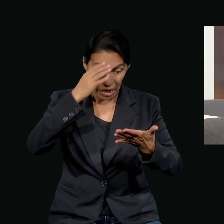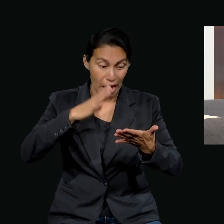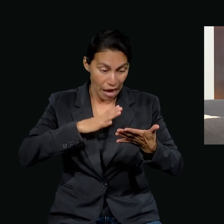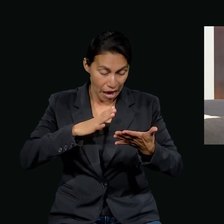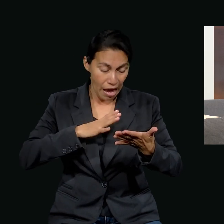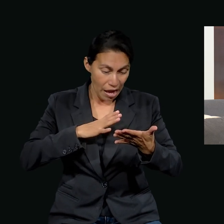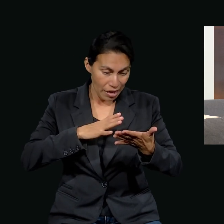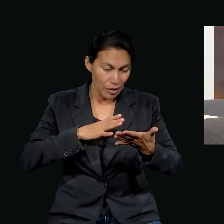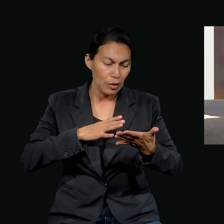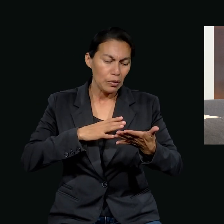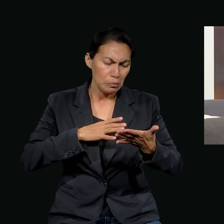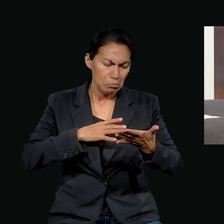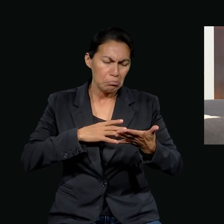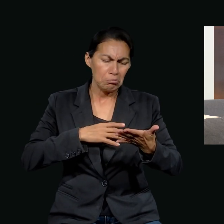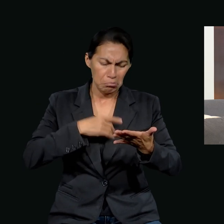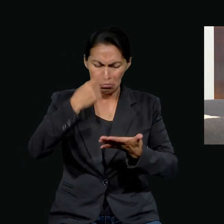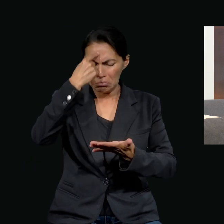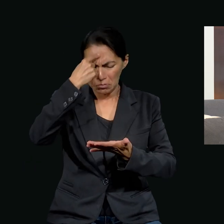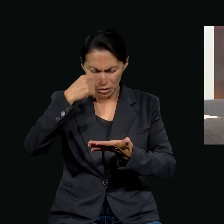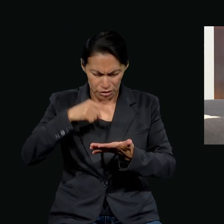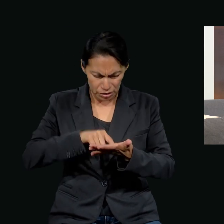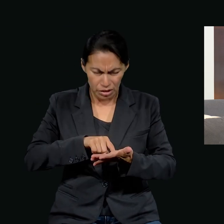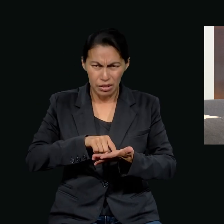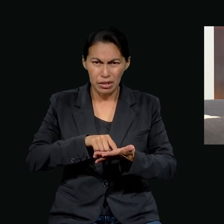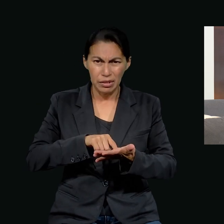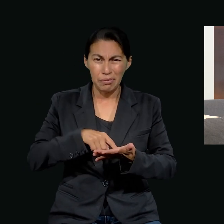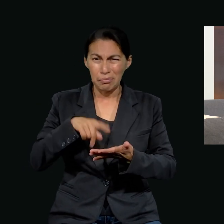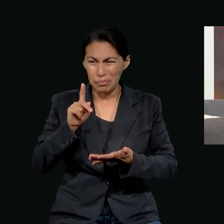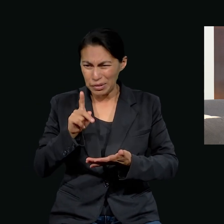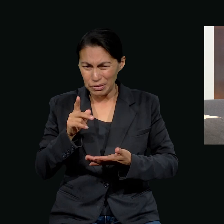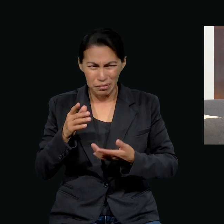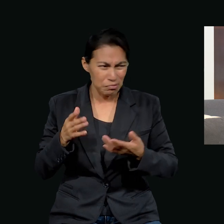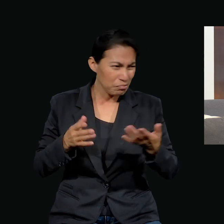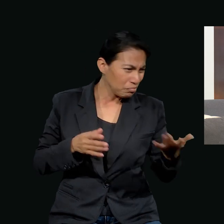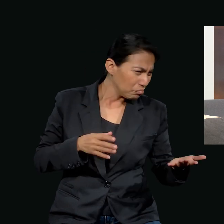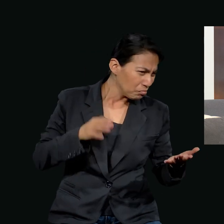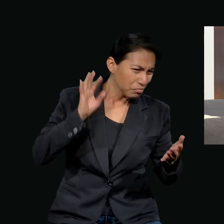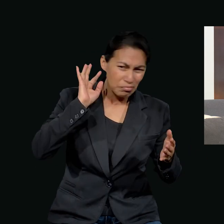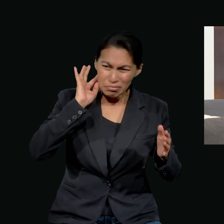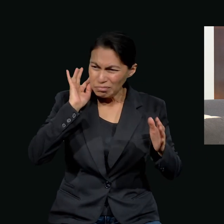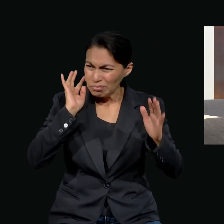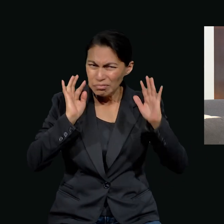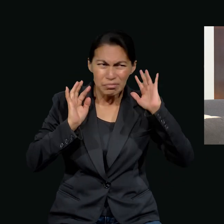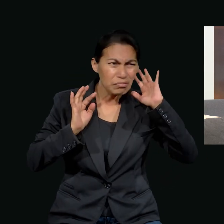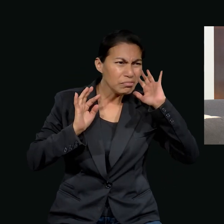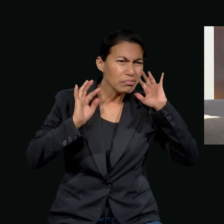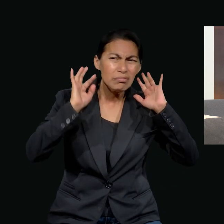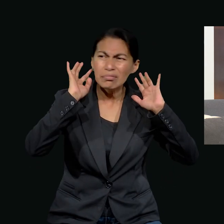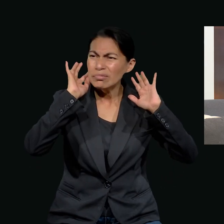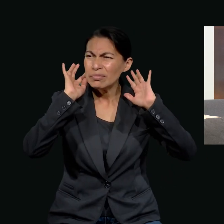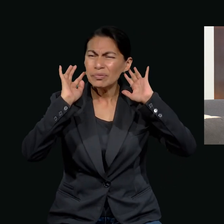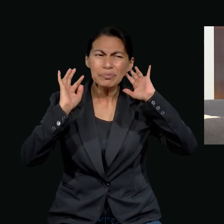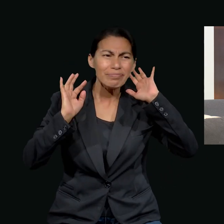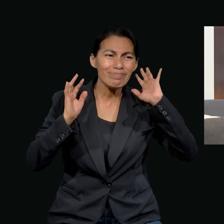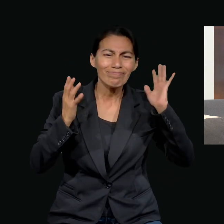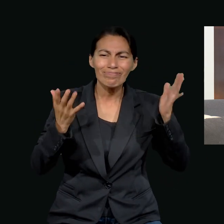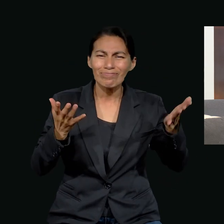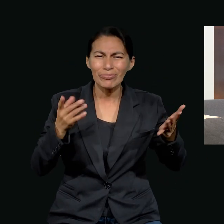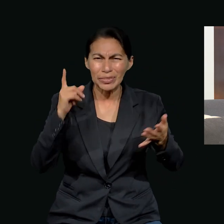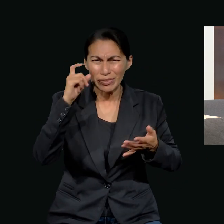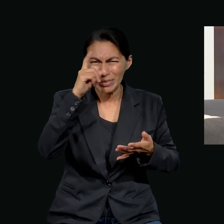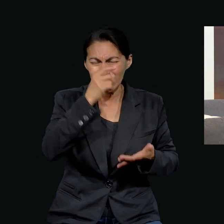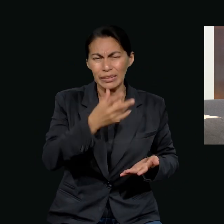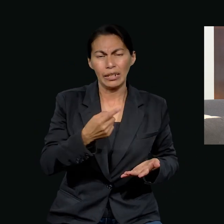para creer. Pero entonces yo, por un lado oía una cosa, por el otro lado oía otra. Y en aquella